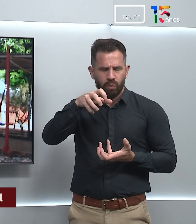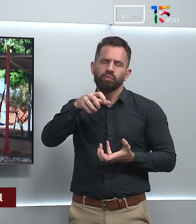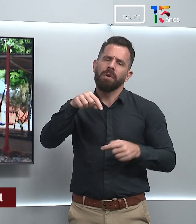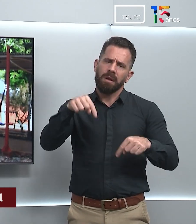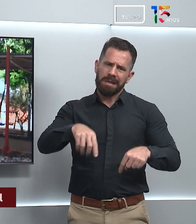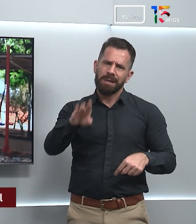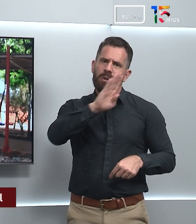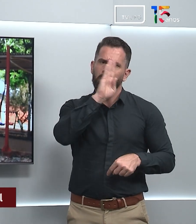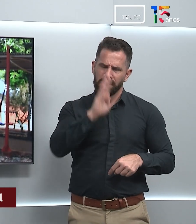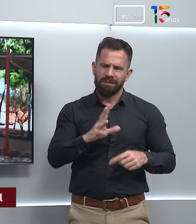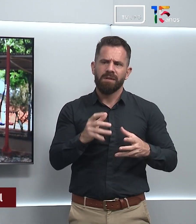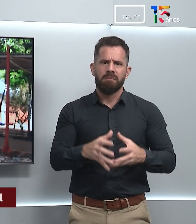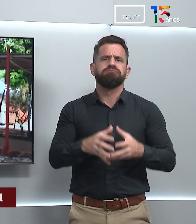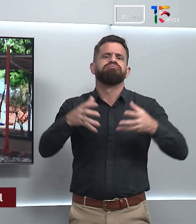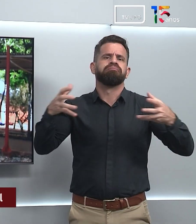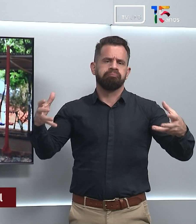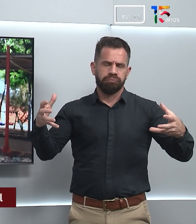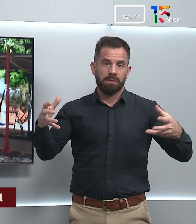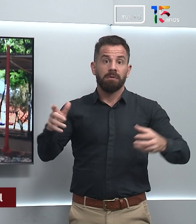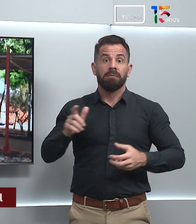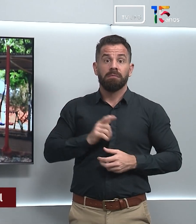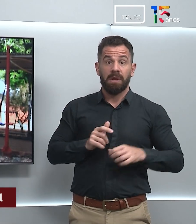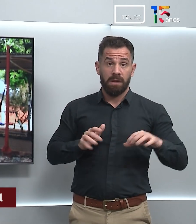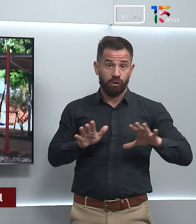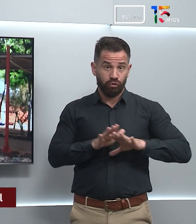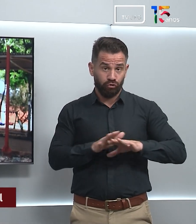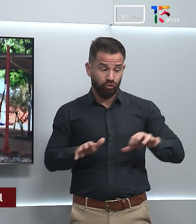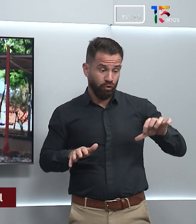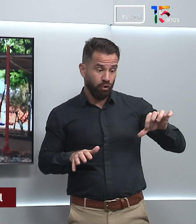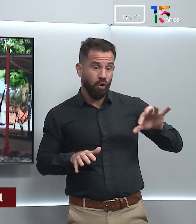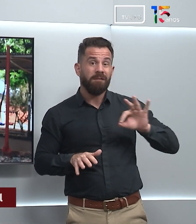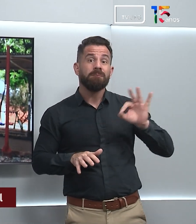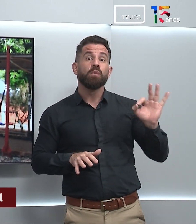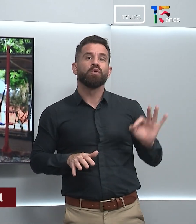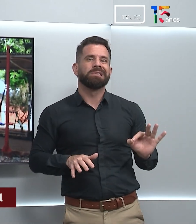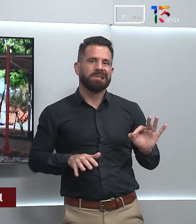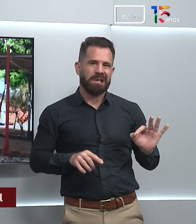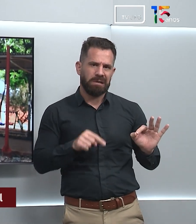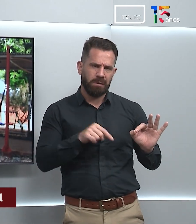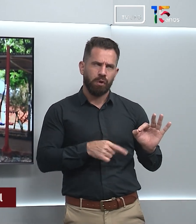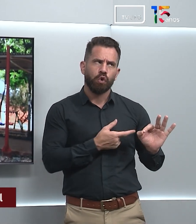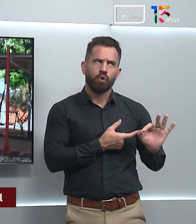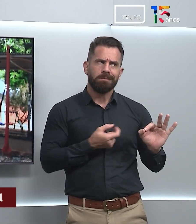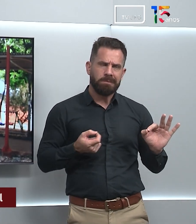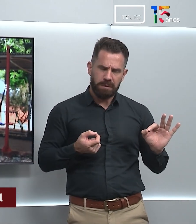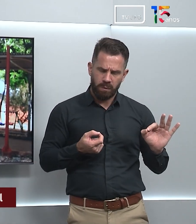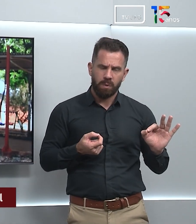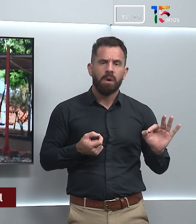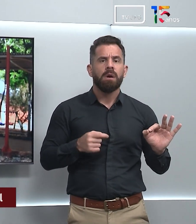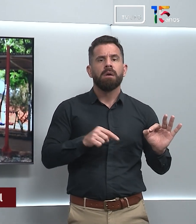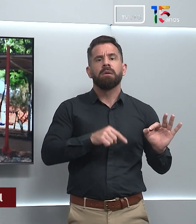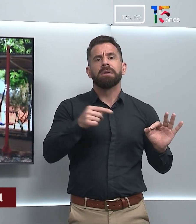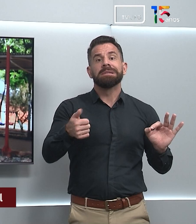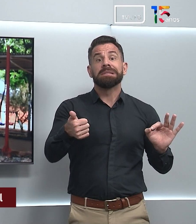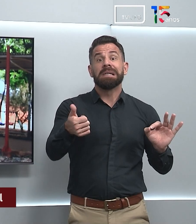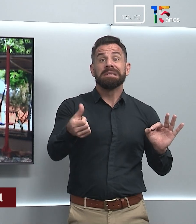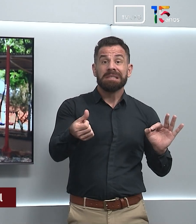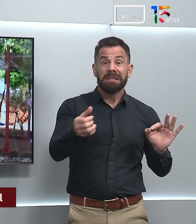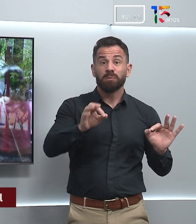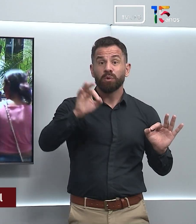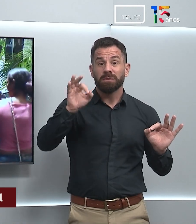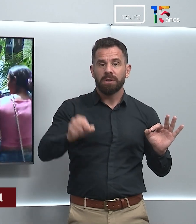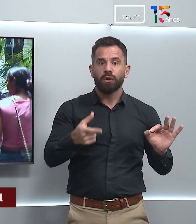aumentar, passando de quase 9% em 2000 para aproximadamente 16% em